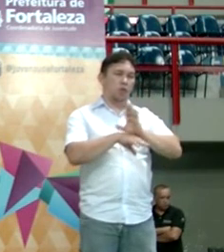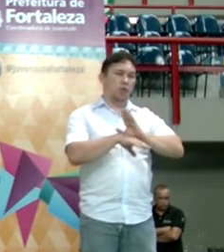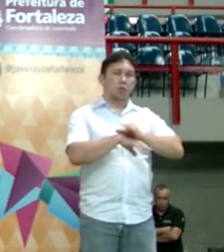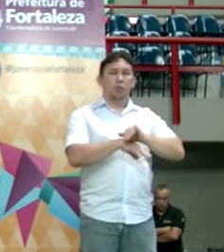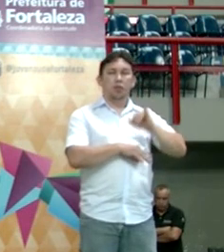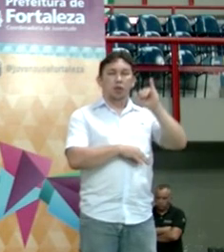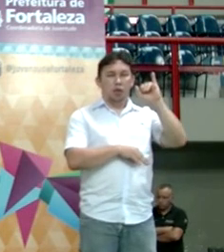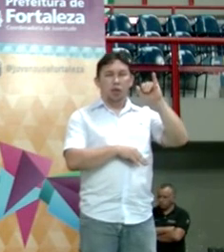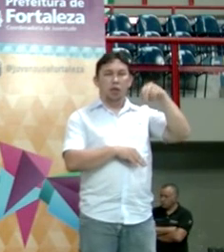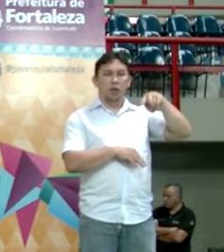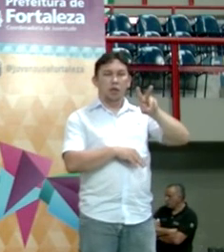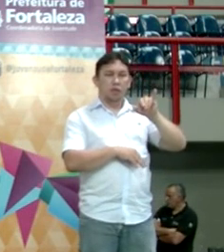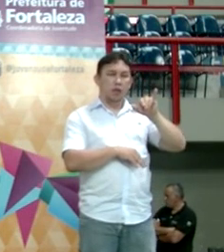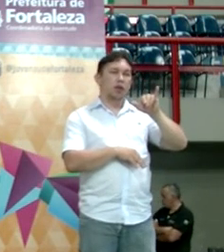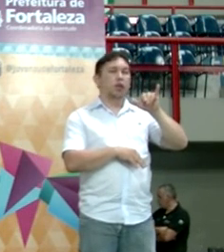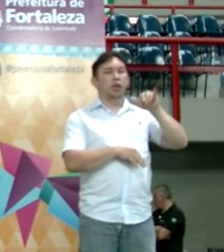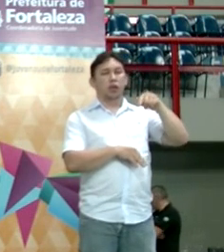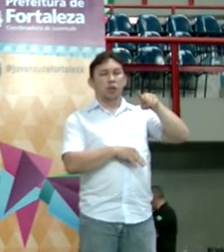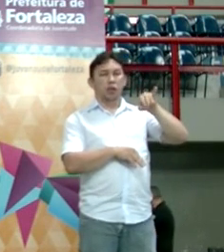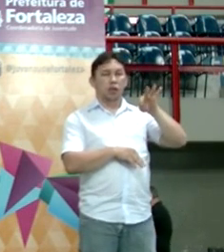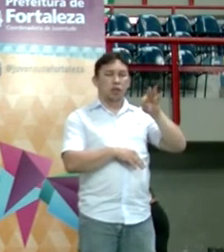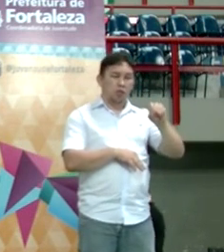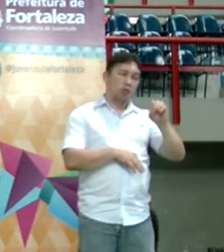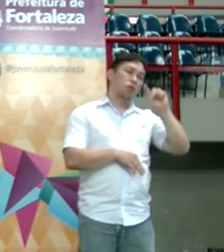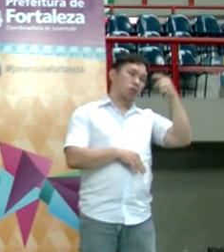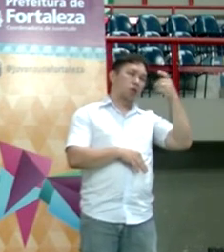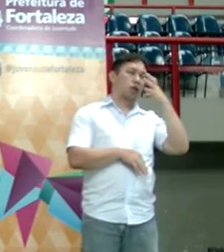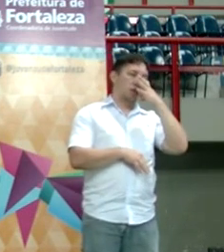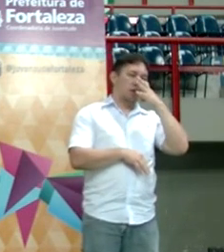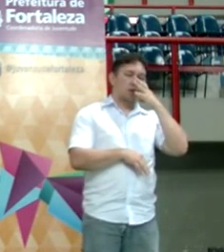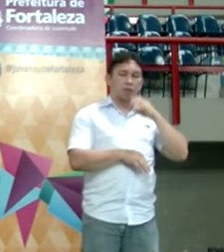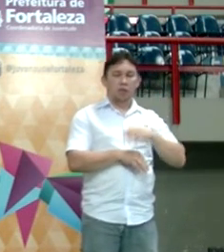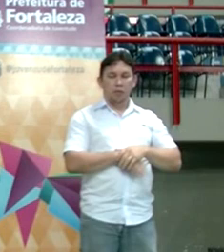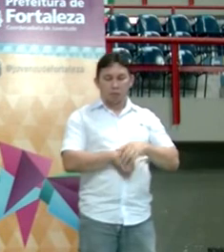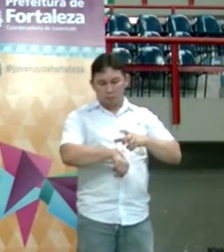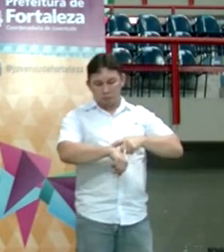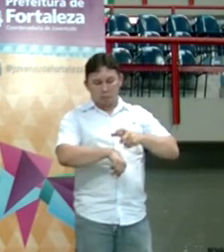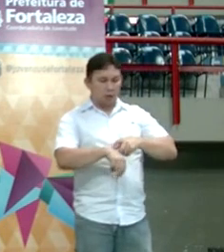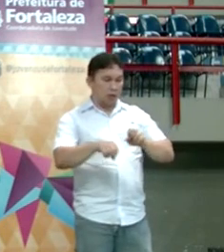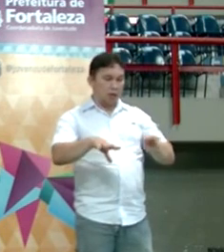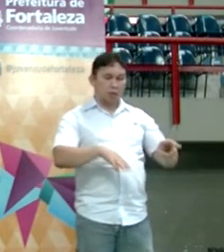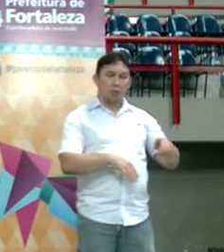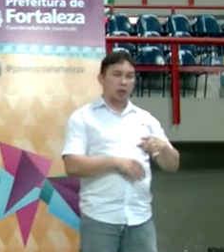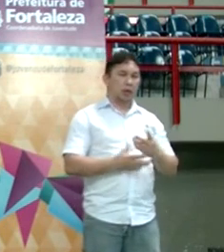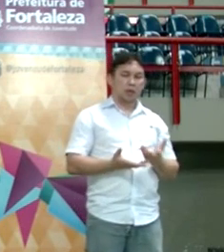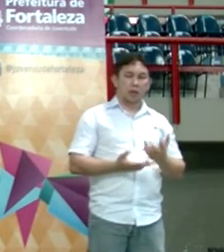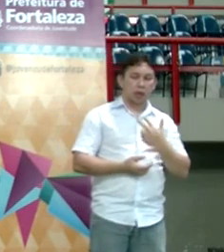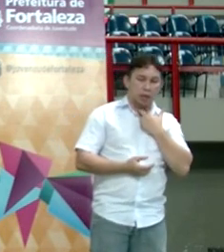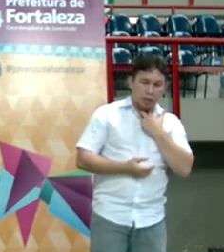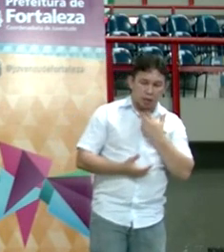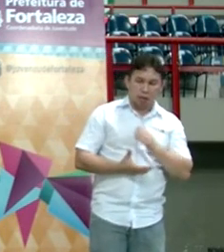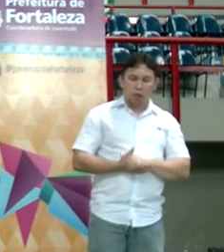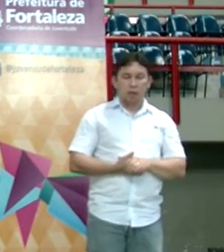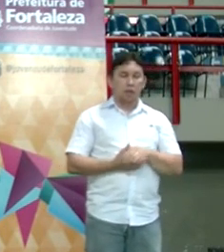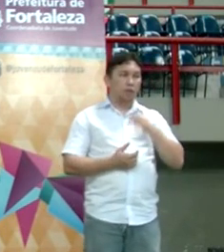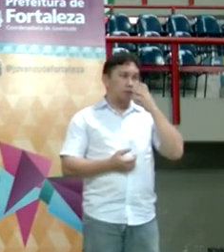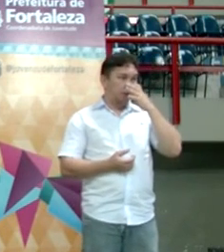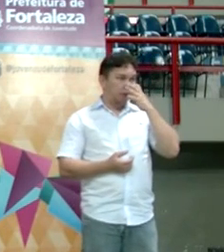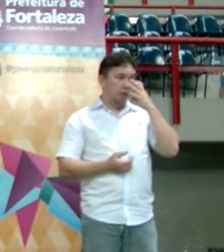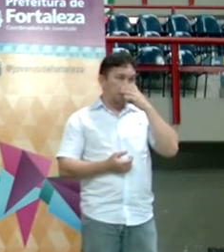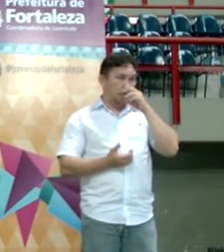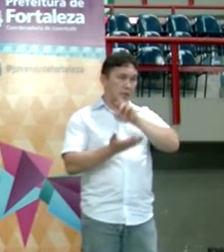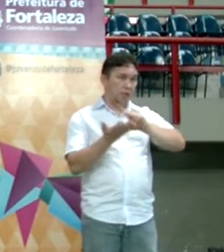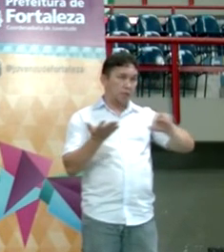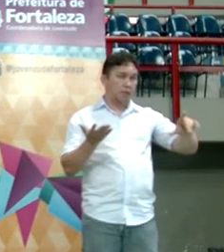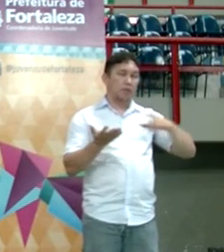beleza? Quem não assistiu esse filme, assista depois, tá? Que não dá mais tempo essa semana. Você for assistir todos os filmes de